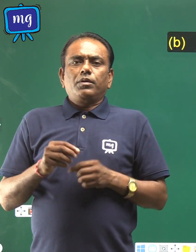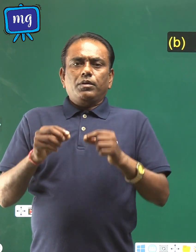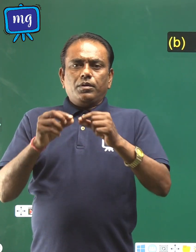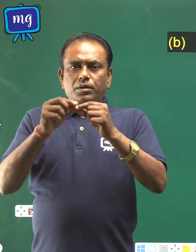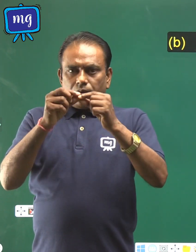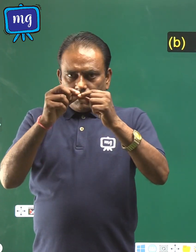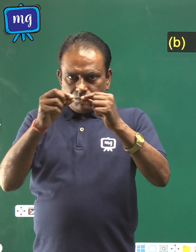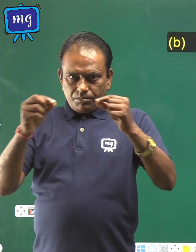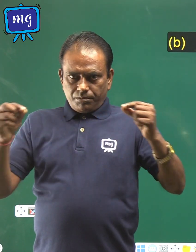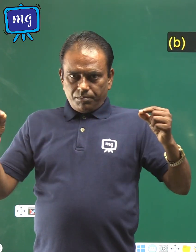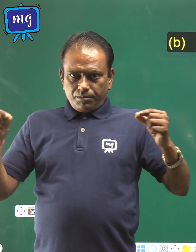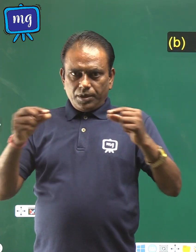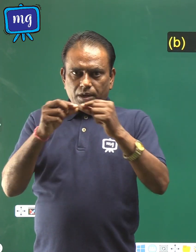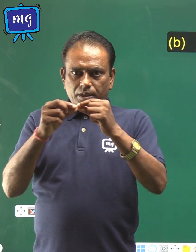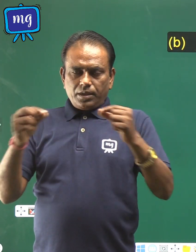से मिलाएंगे।